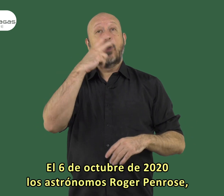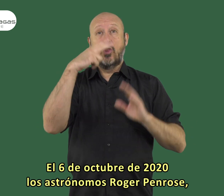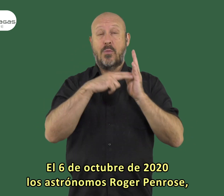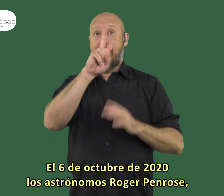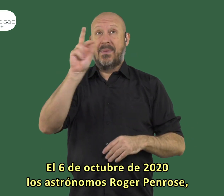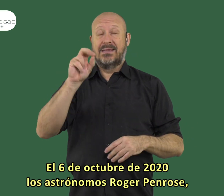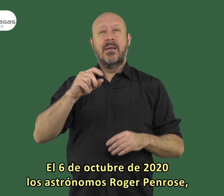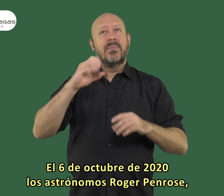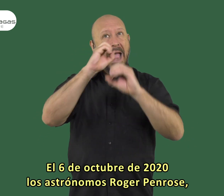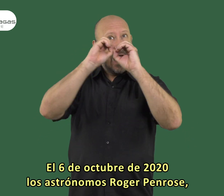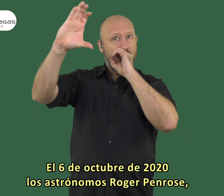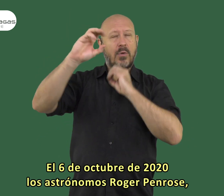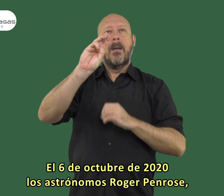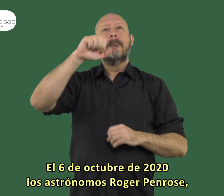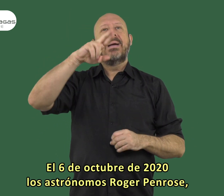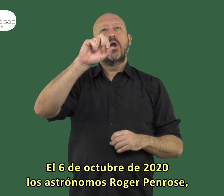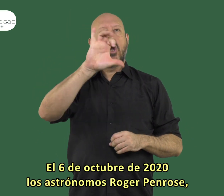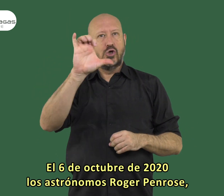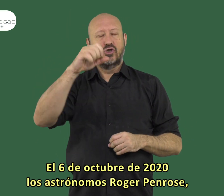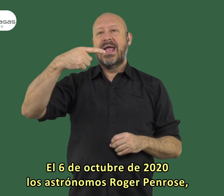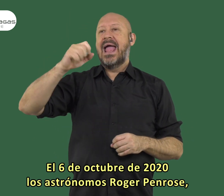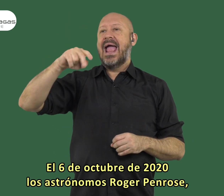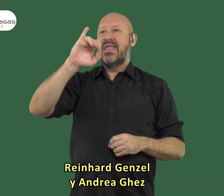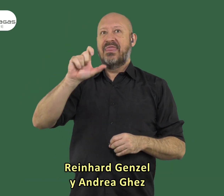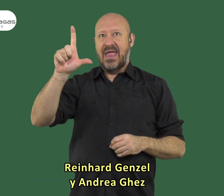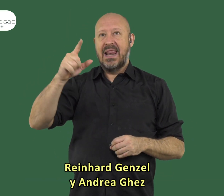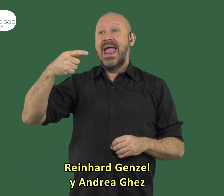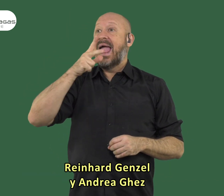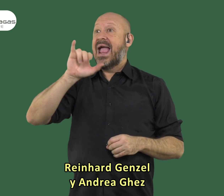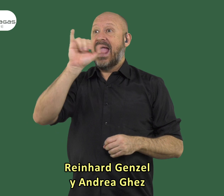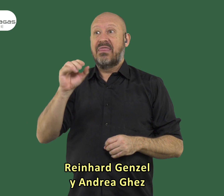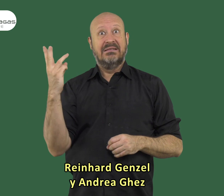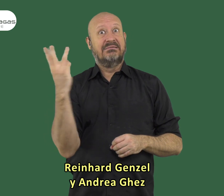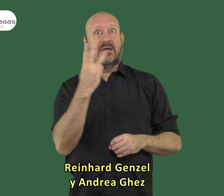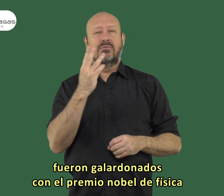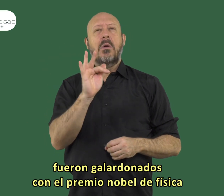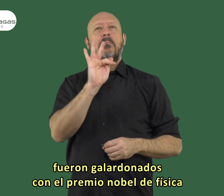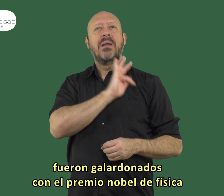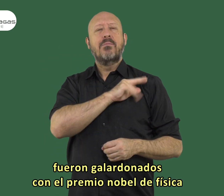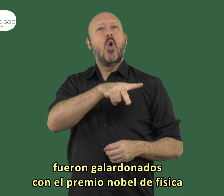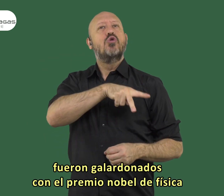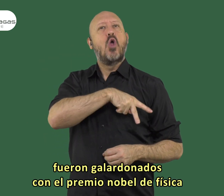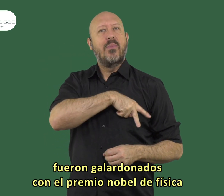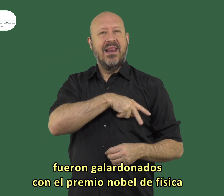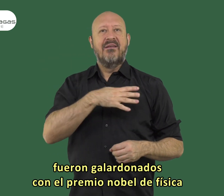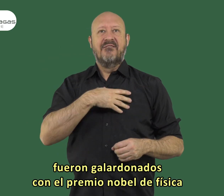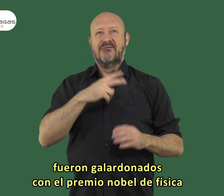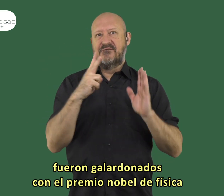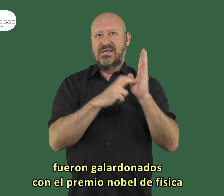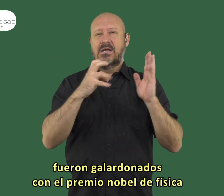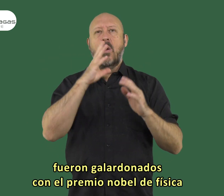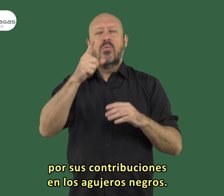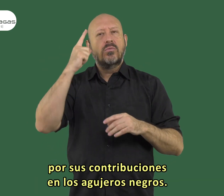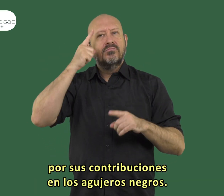El 6 de octubre de 2020, los astrónomos Roger Penrose, Reinhard Genzel y Andreas Gelds fueron galardonados con el Premio Nobel